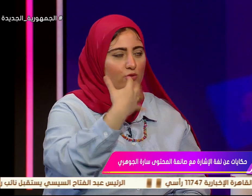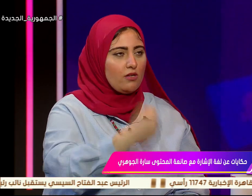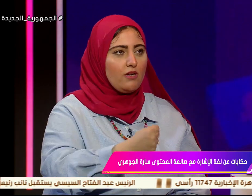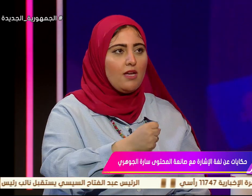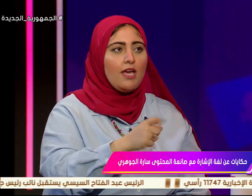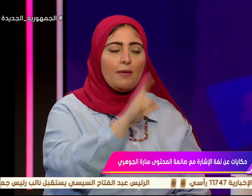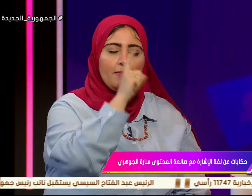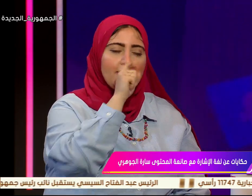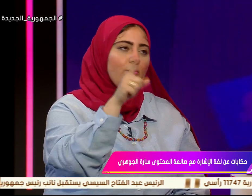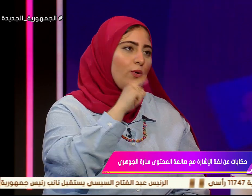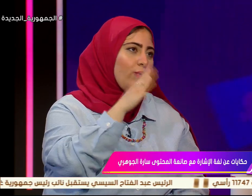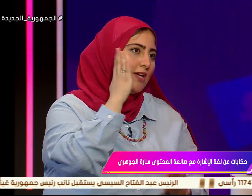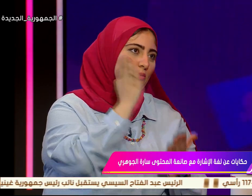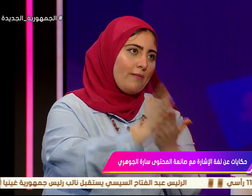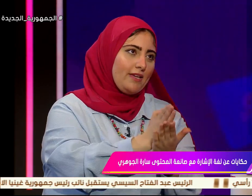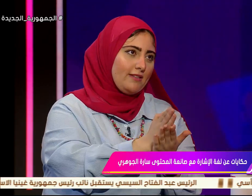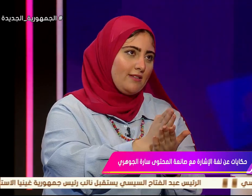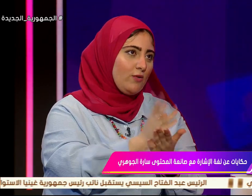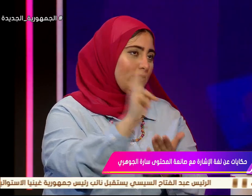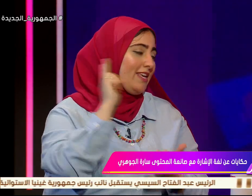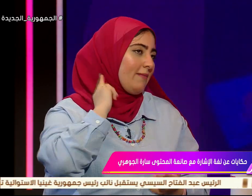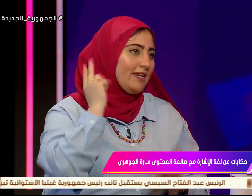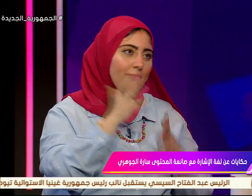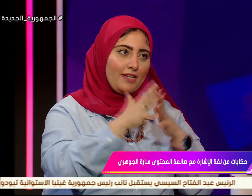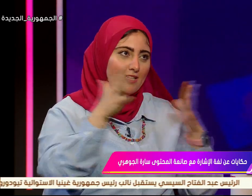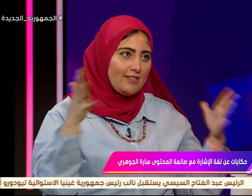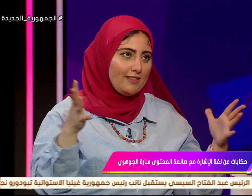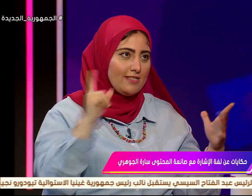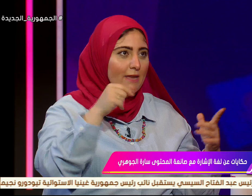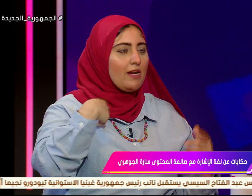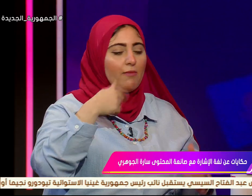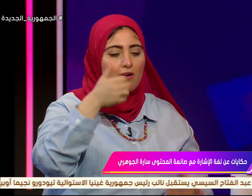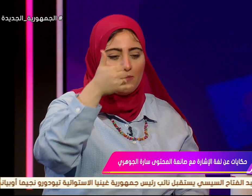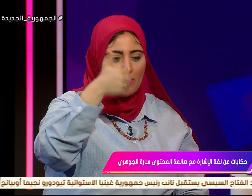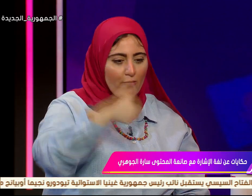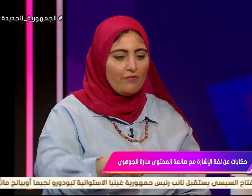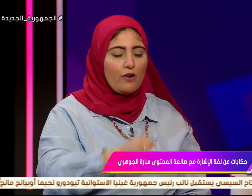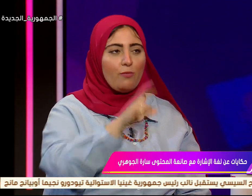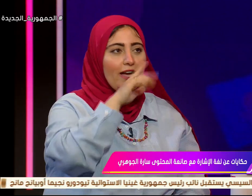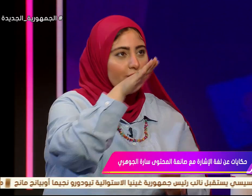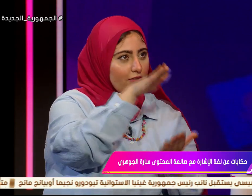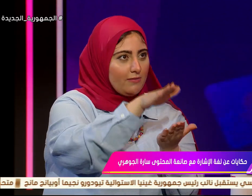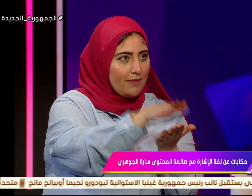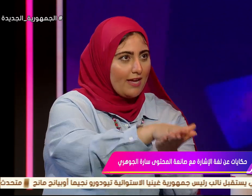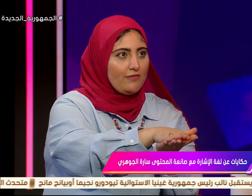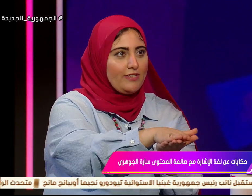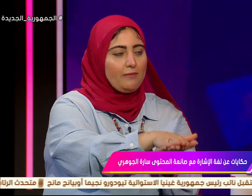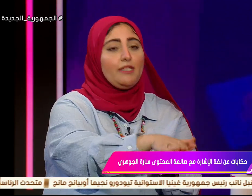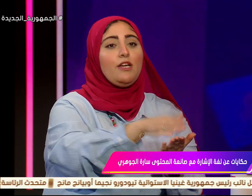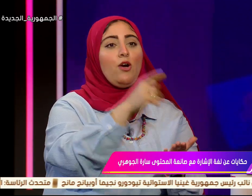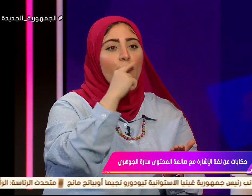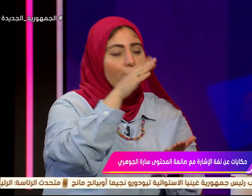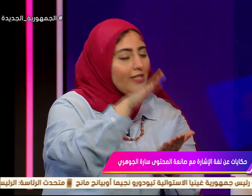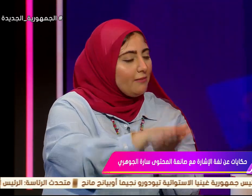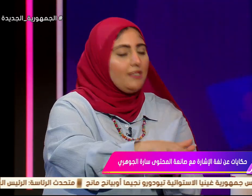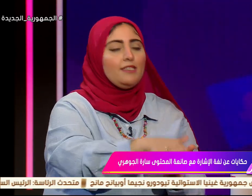ثقه، بس لازم هو يكون عنده امانه، ودي امانه كبيره جدا. زي ما انا ببقى واقفه وبحلف اليمين وبقول اليمين ان